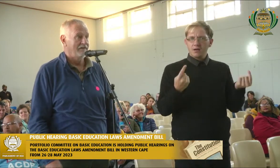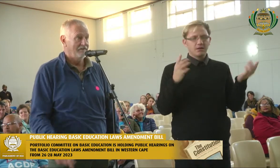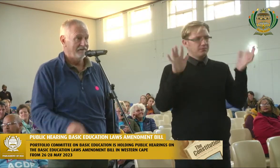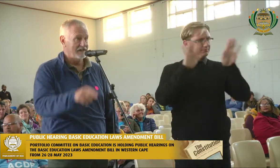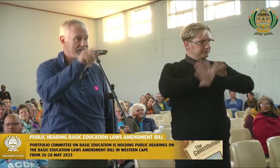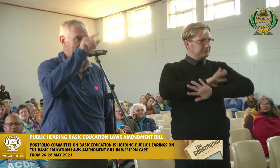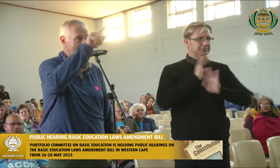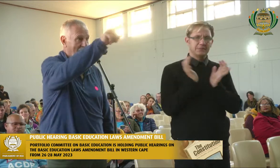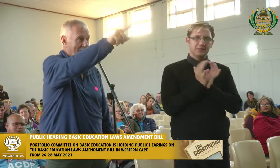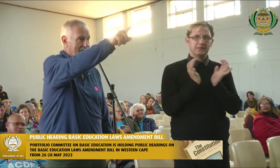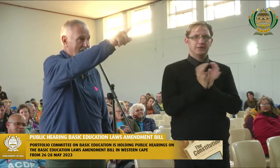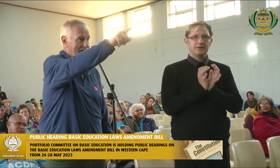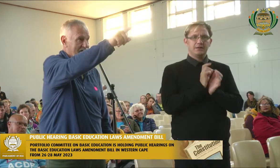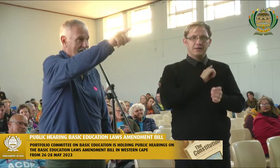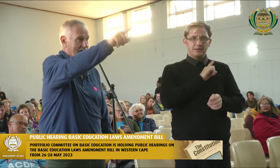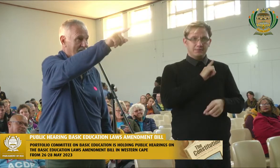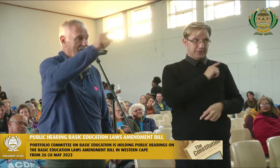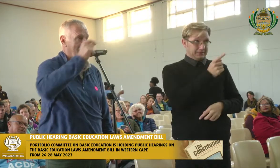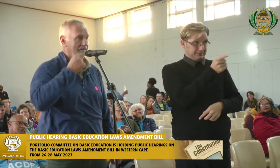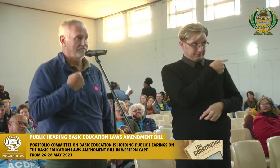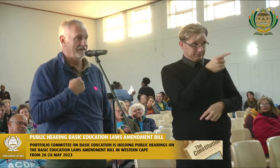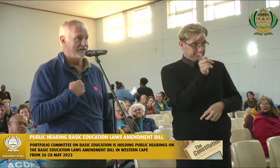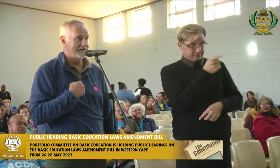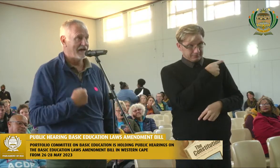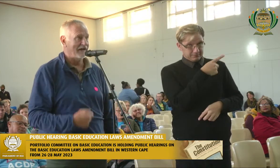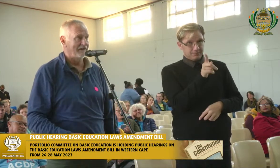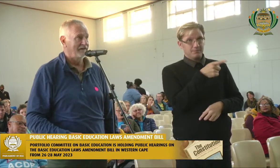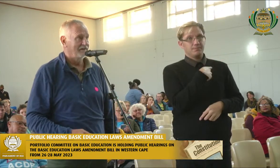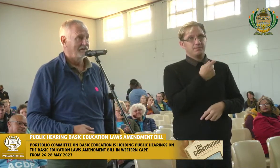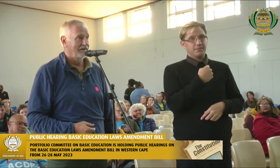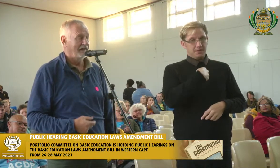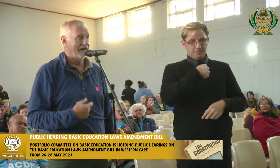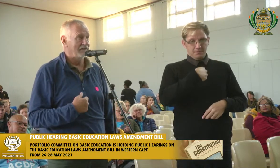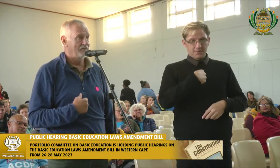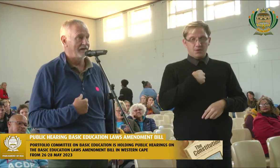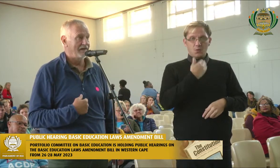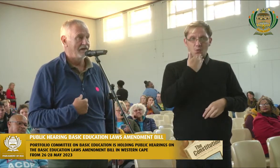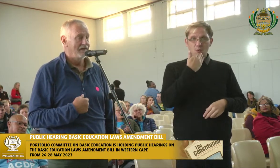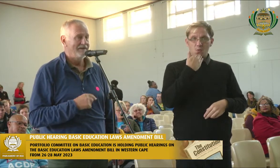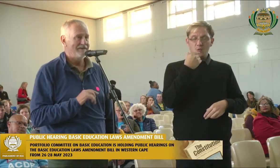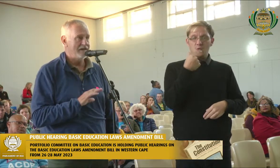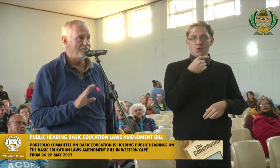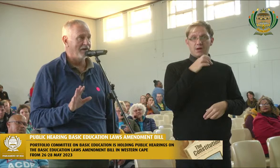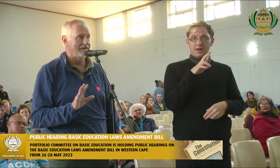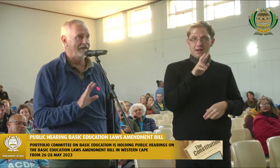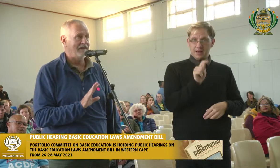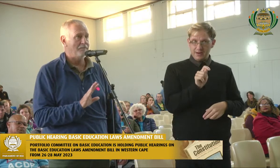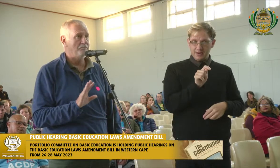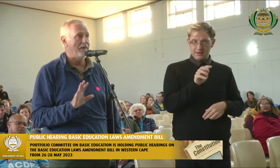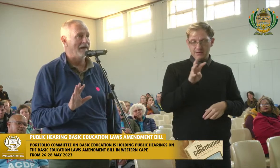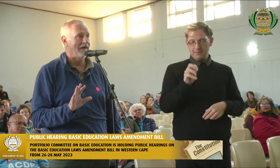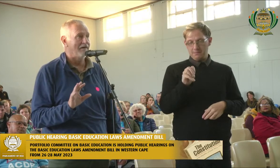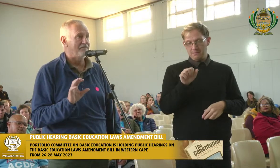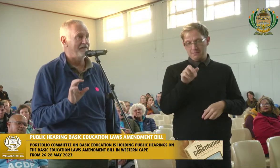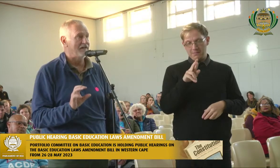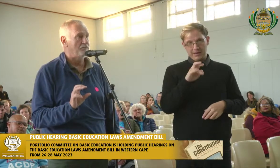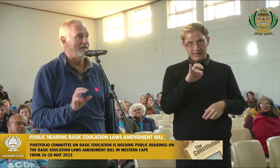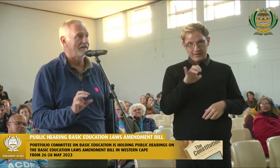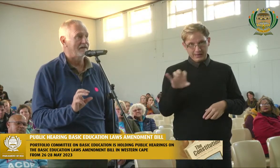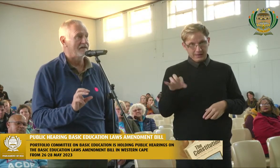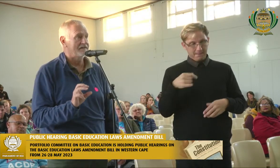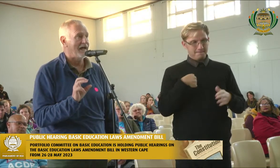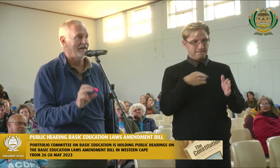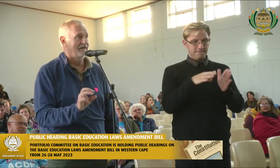nie. Dis daardie mense. Wees ek, Gert Marie, niemand ken die Bella